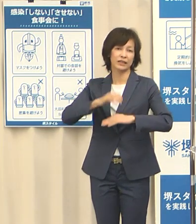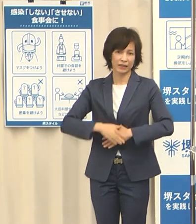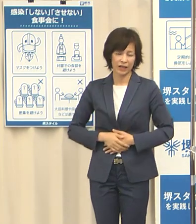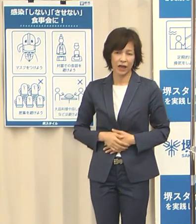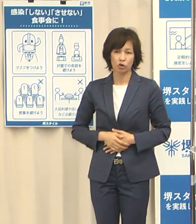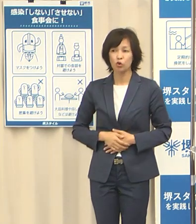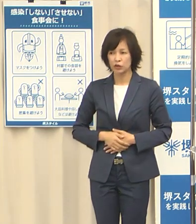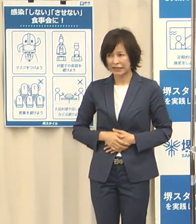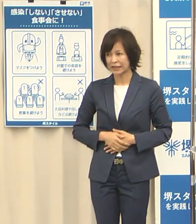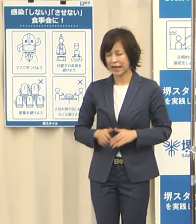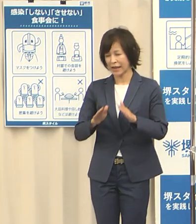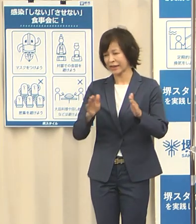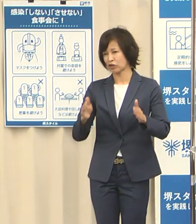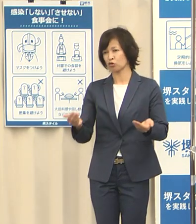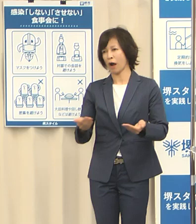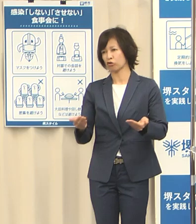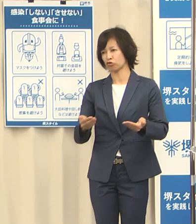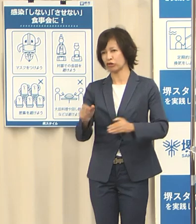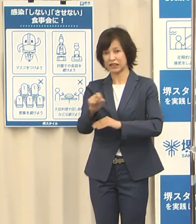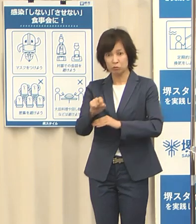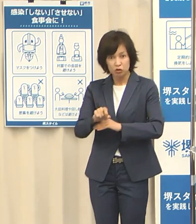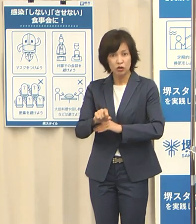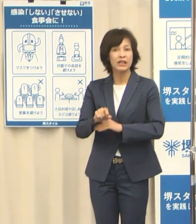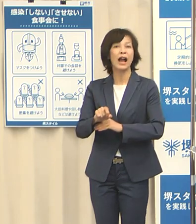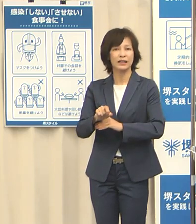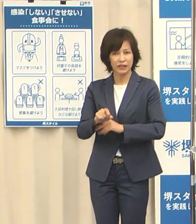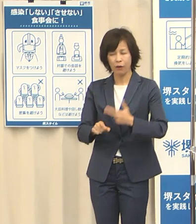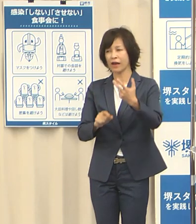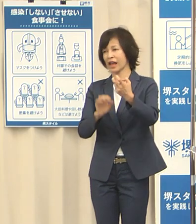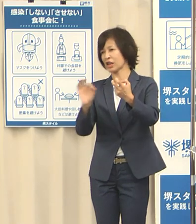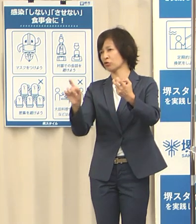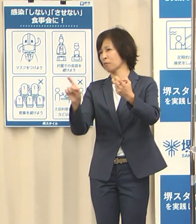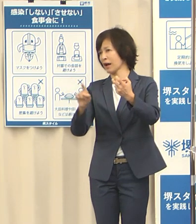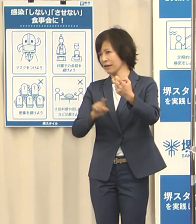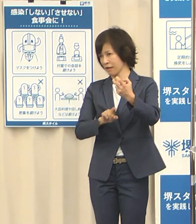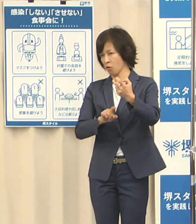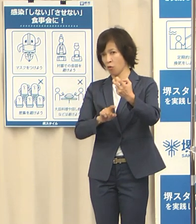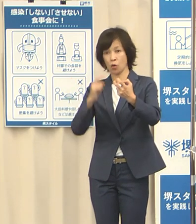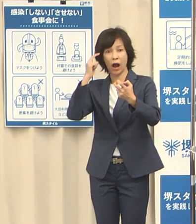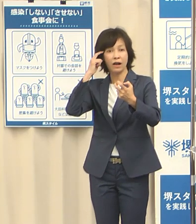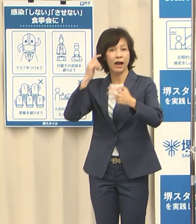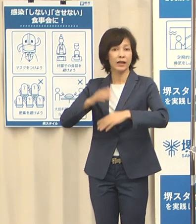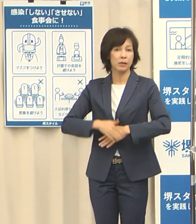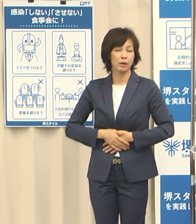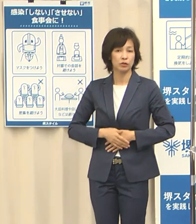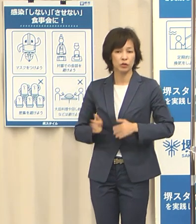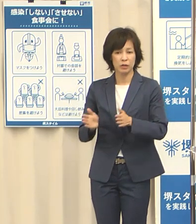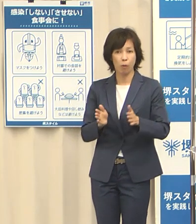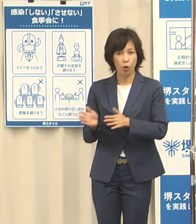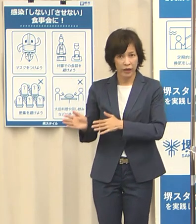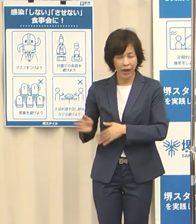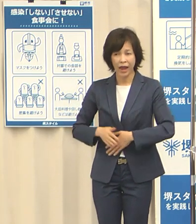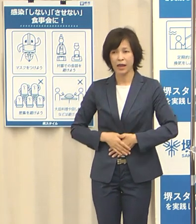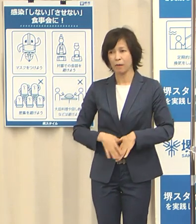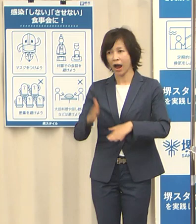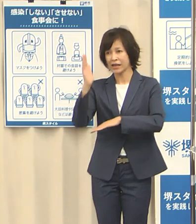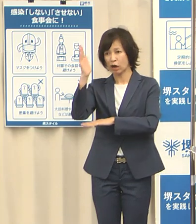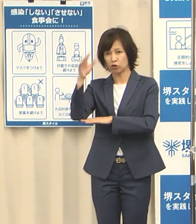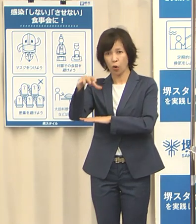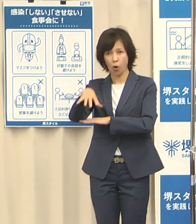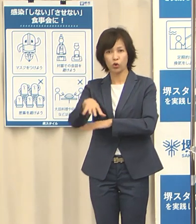ーク等については7割を目標にしてほしいという意図だと考えています。一方で今役所というのは